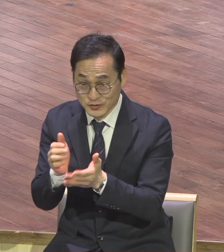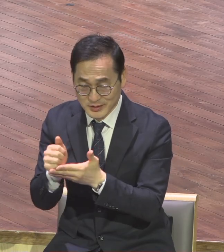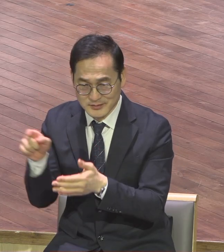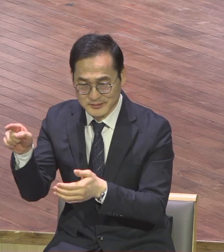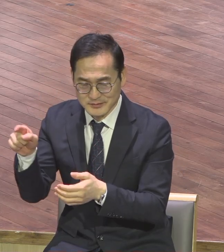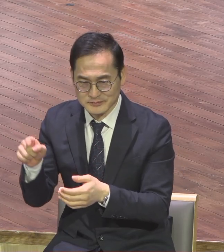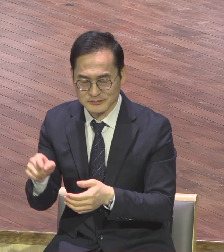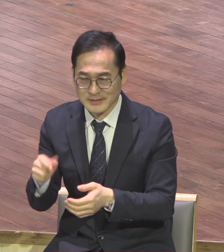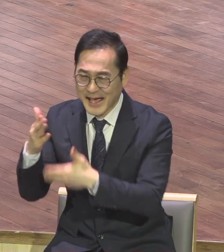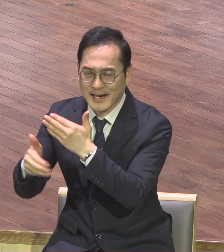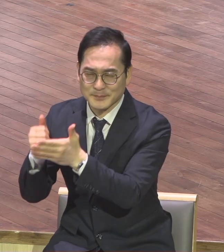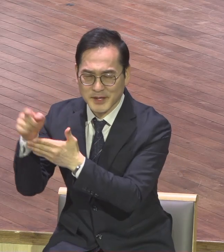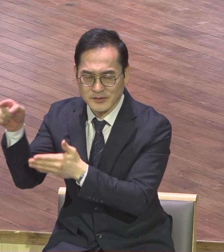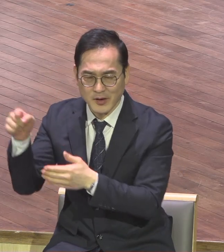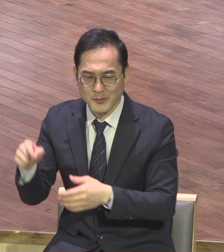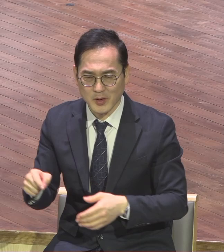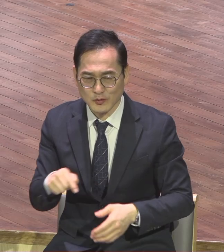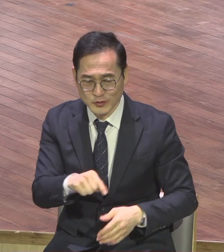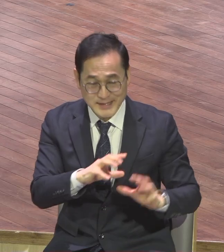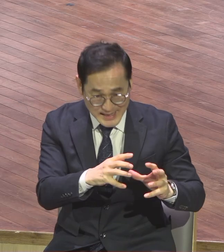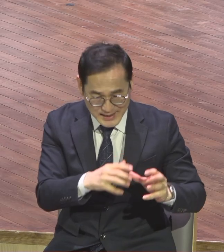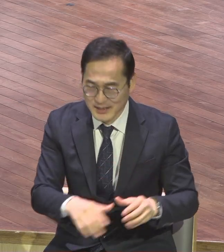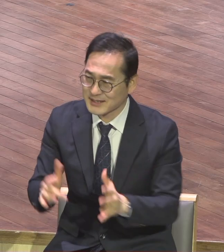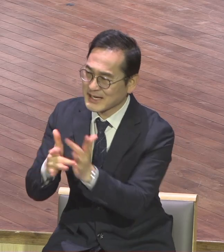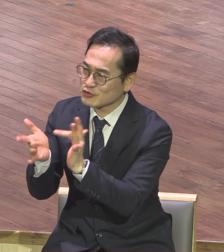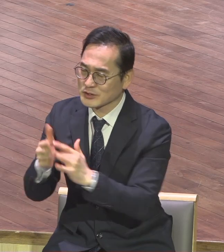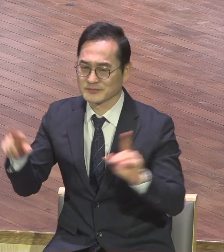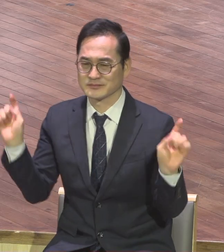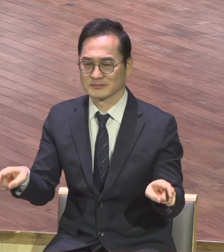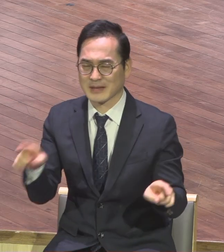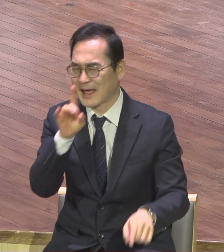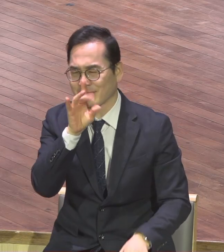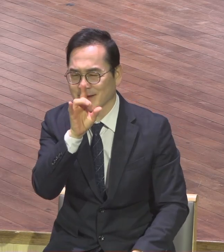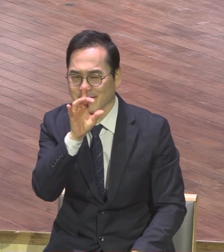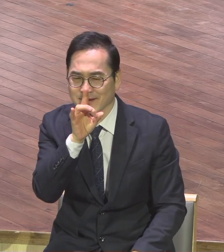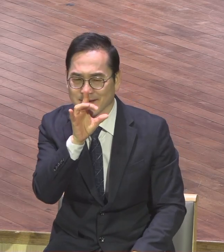않아요. 예수 그리스도만 바라보는 사람.